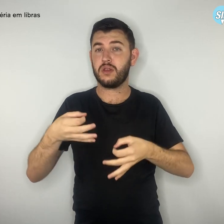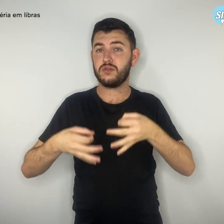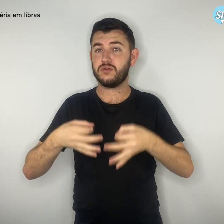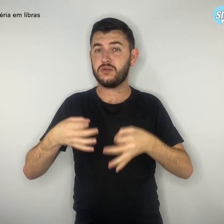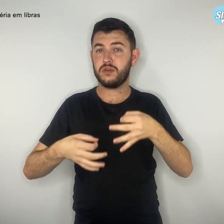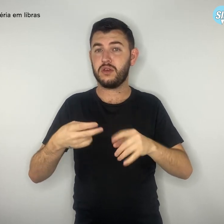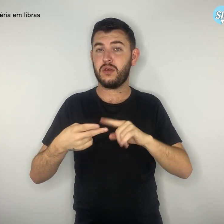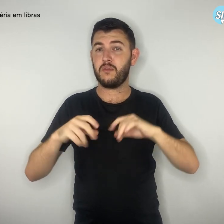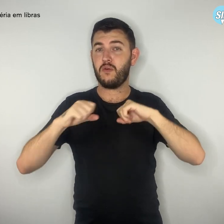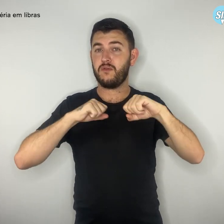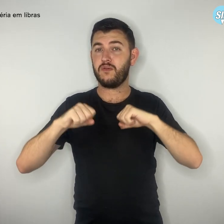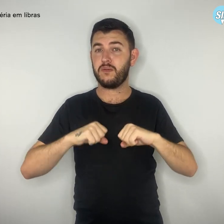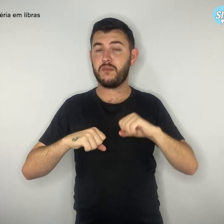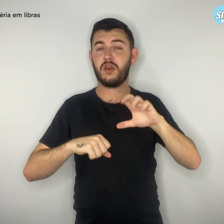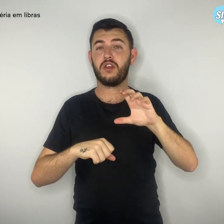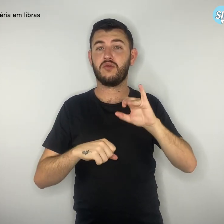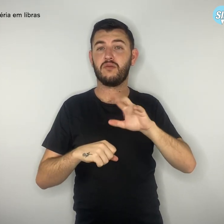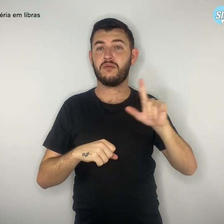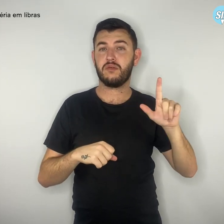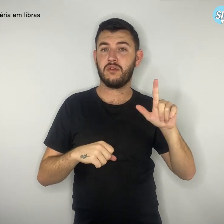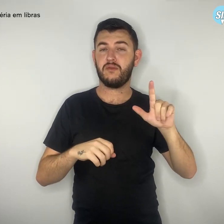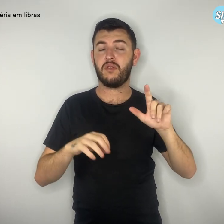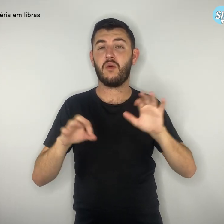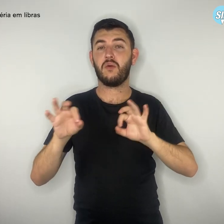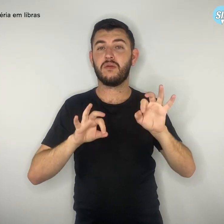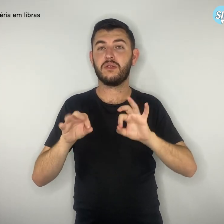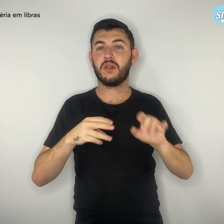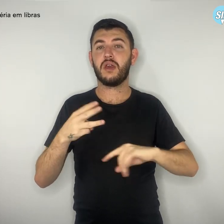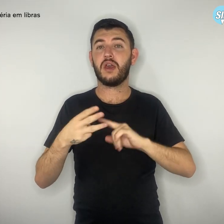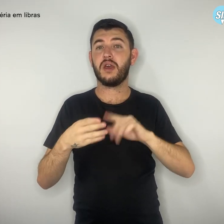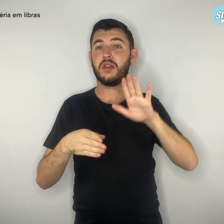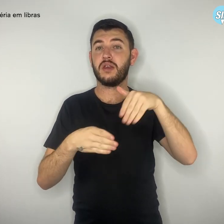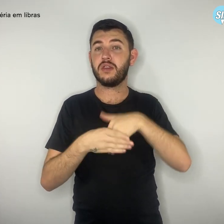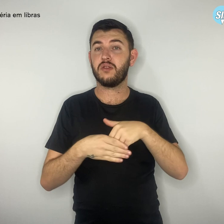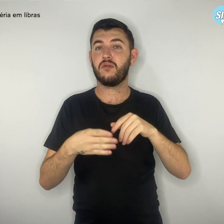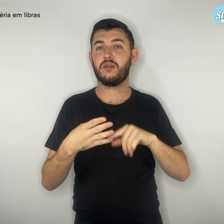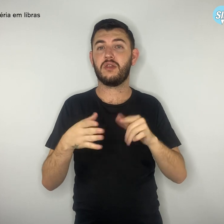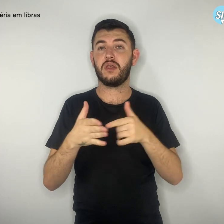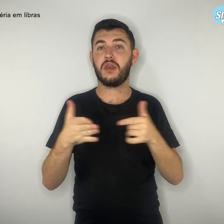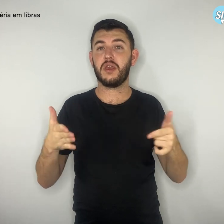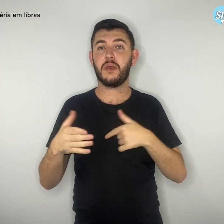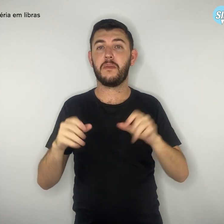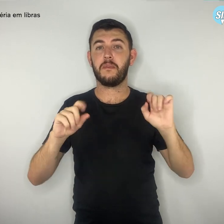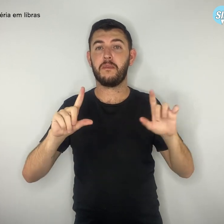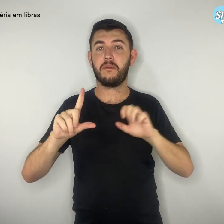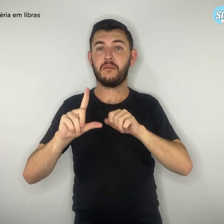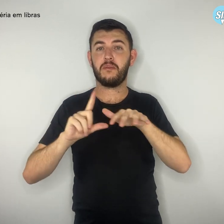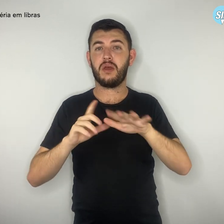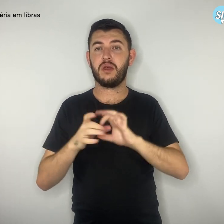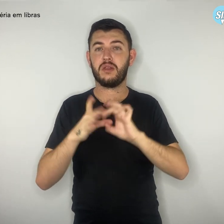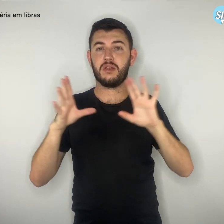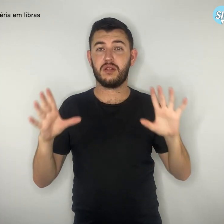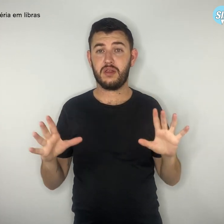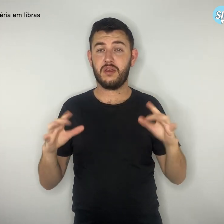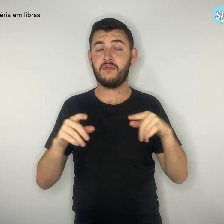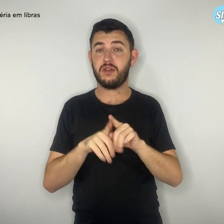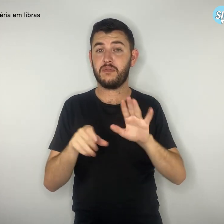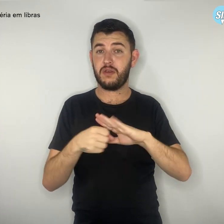movimento civil organizado, eleições e imprensa livre, e instaura o fascismo.